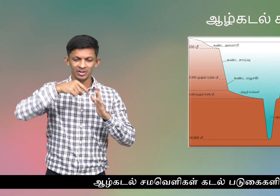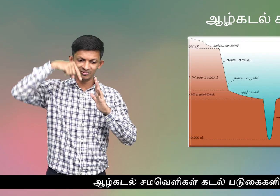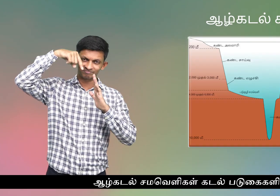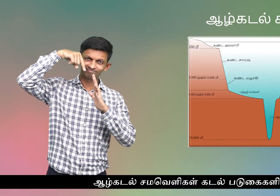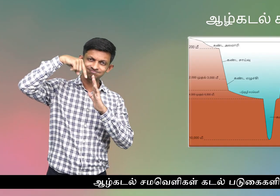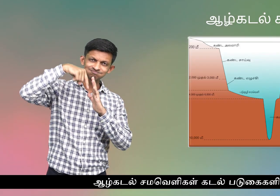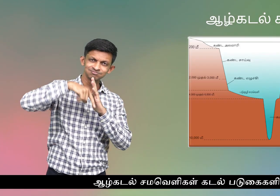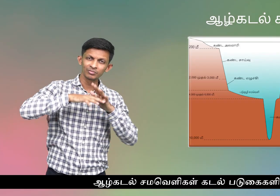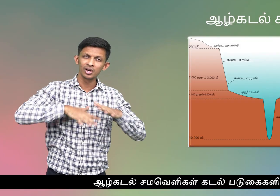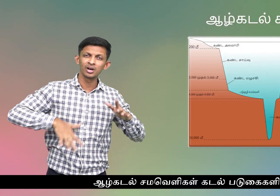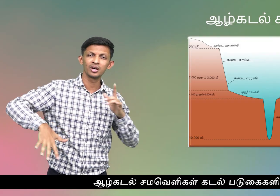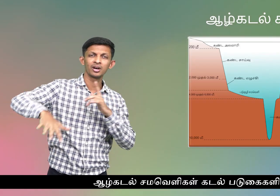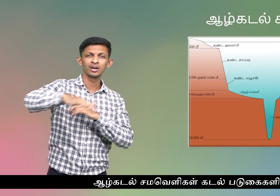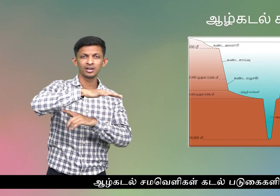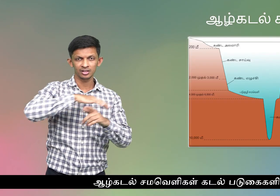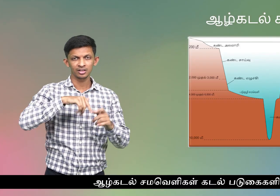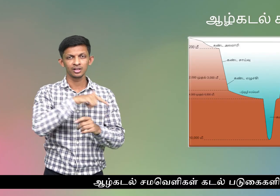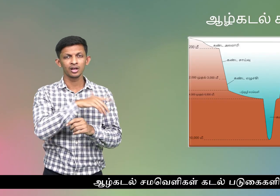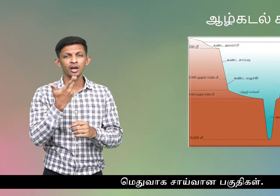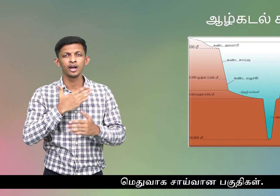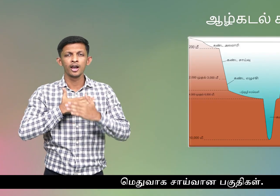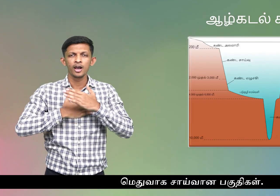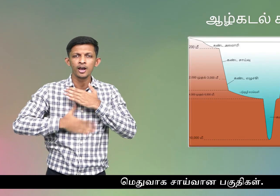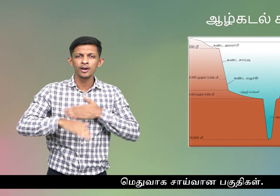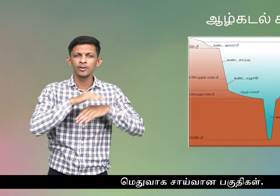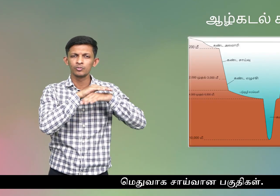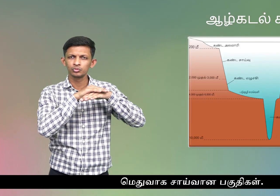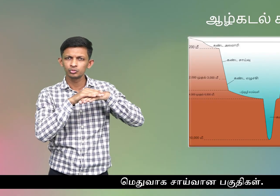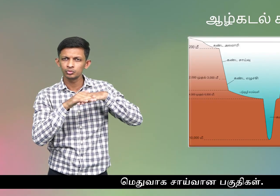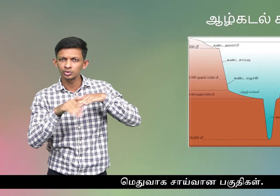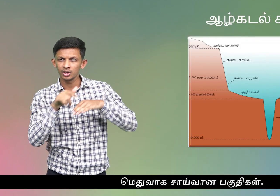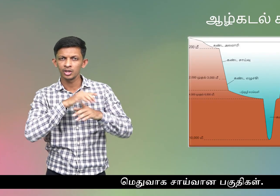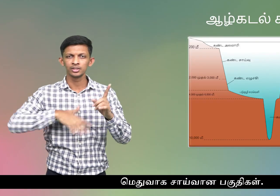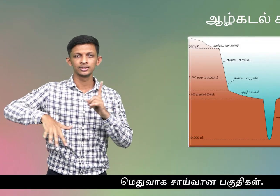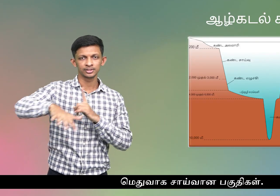ஆழ்கடல் சமவெளிகள் கடல் படுகைகளின் மெதுவாக சாய்வான பகுதிகள்.